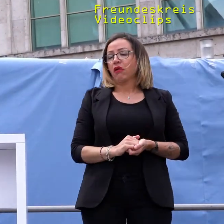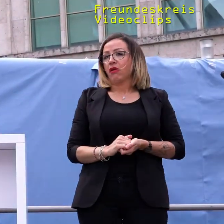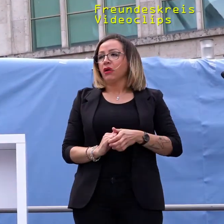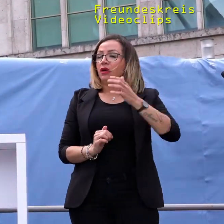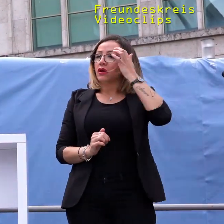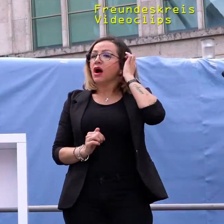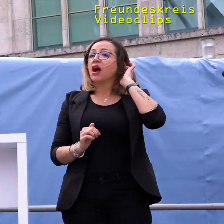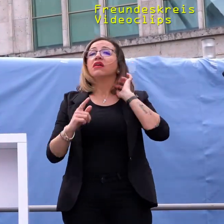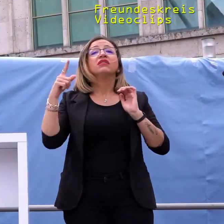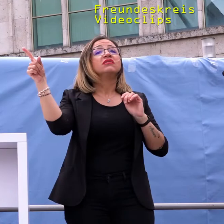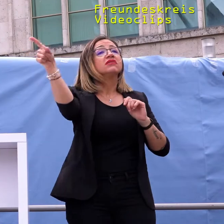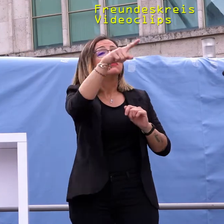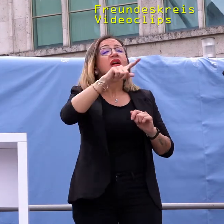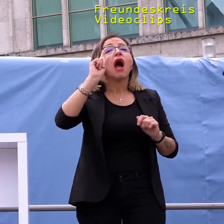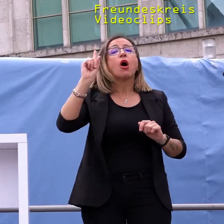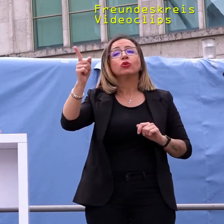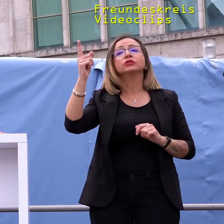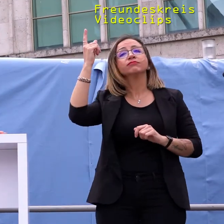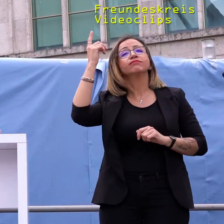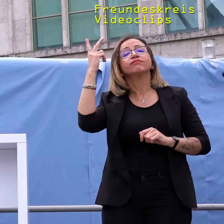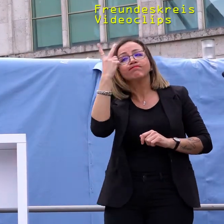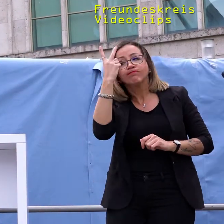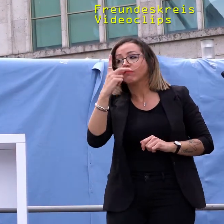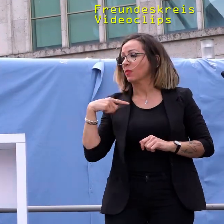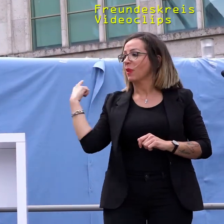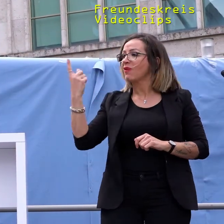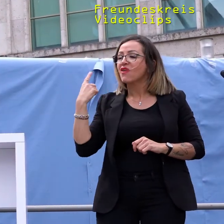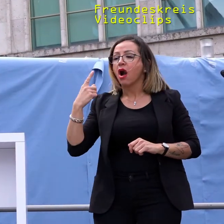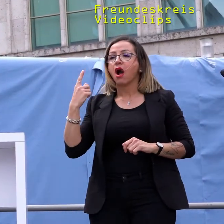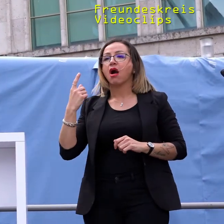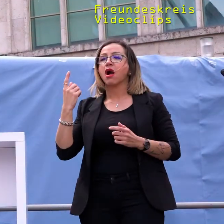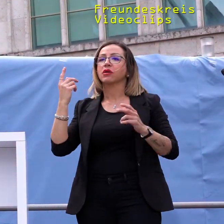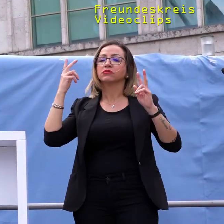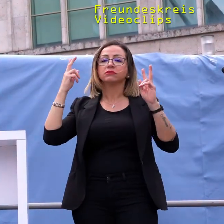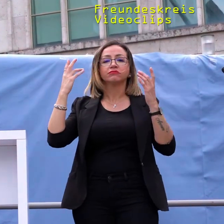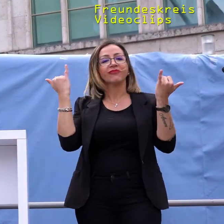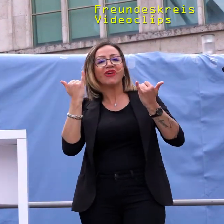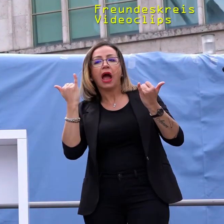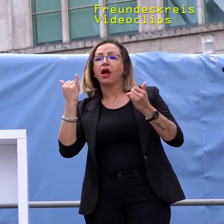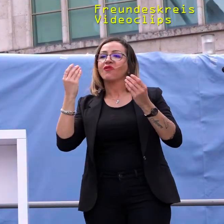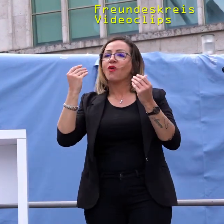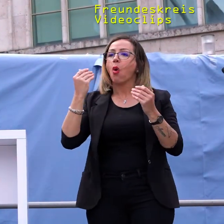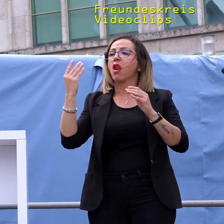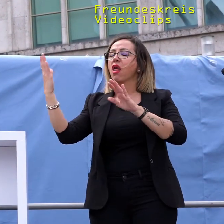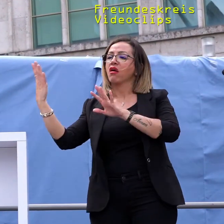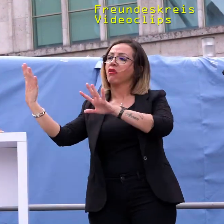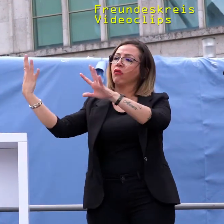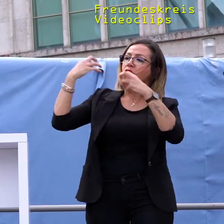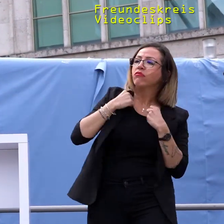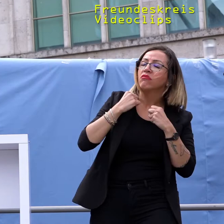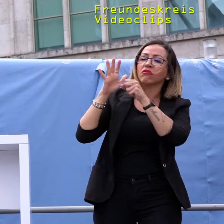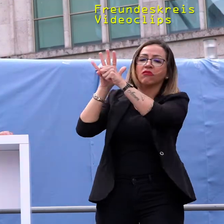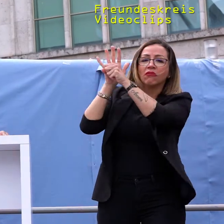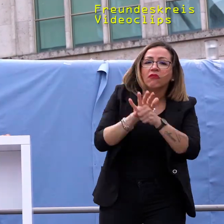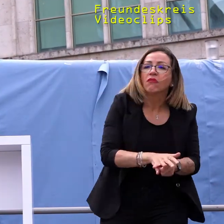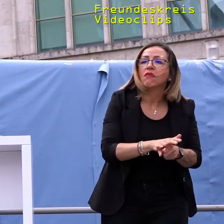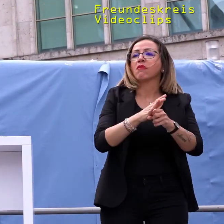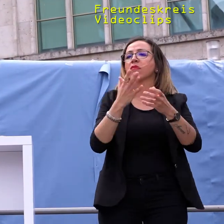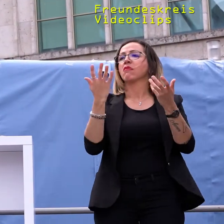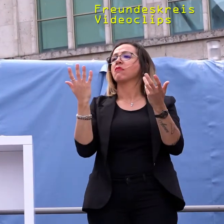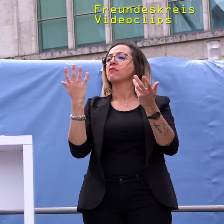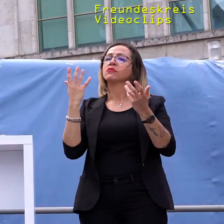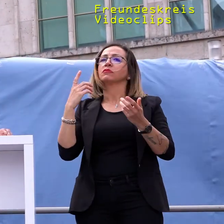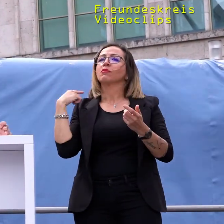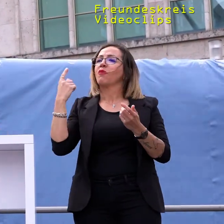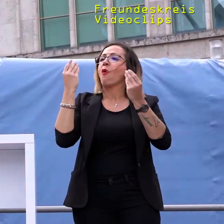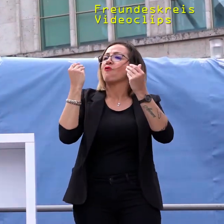Genauso müsst ihr unsere Sorge vor der Unterwanderung und Relativierung unserer Ideen und Bemühungen verstehen. Unsere Probleme waren nämlich schon immer real, aber werden erst jetzt